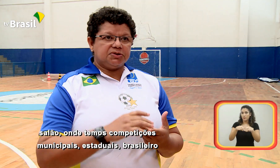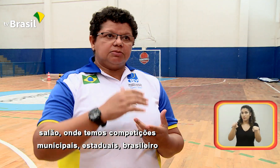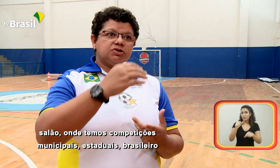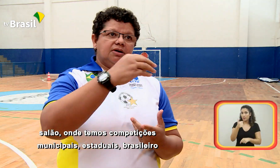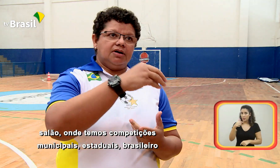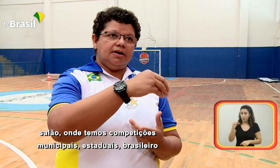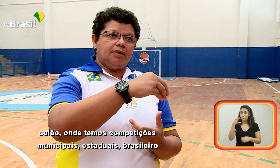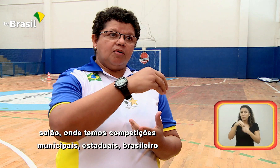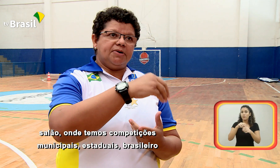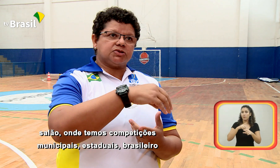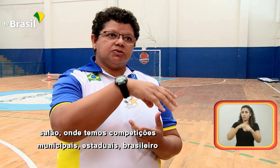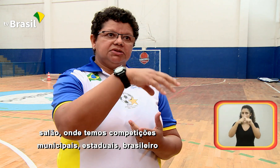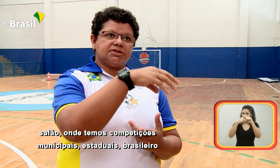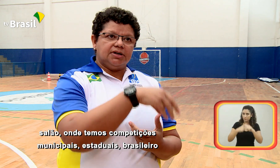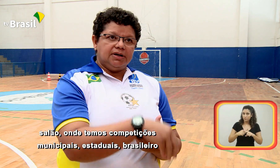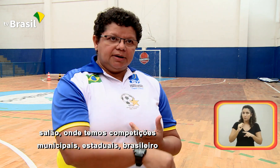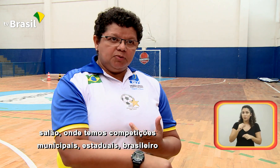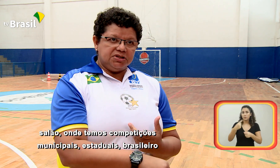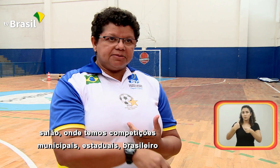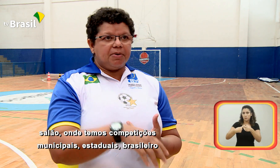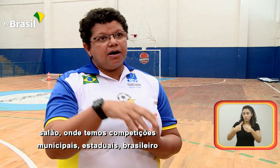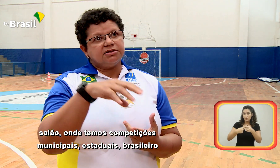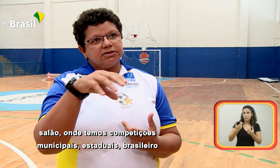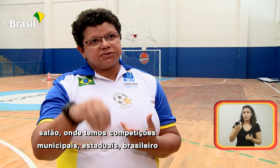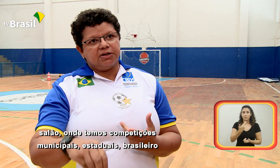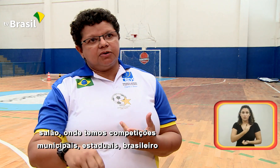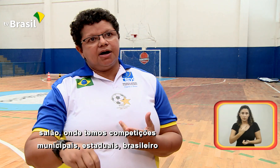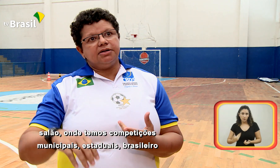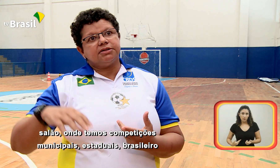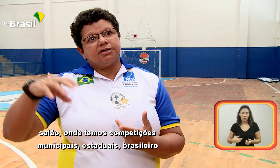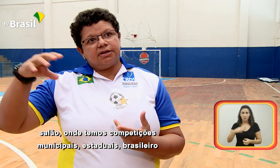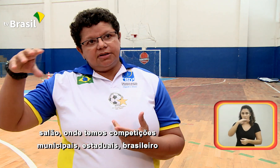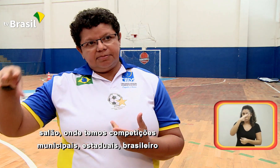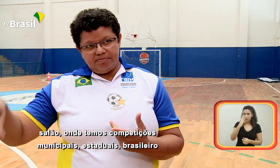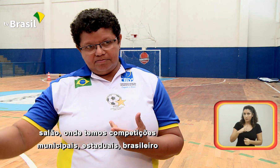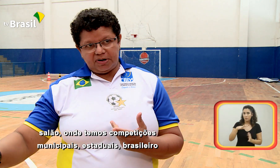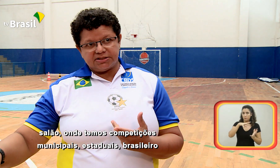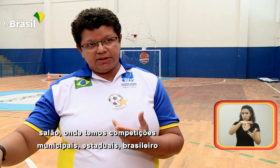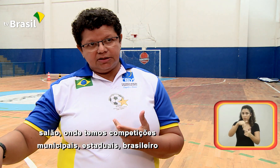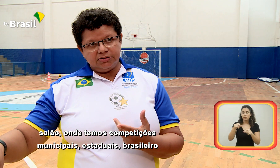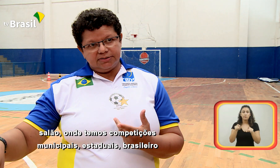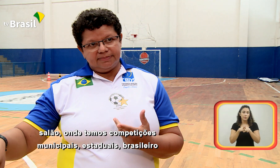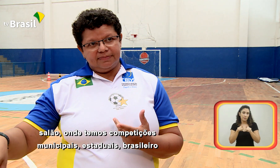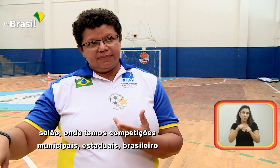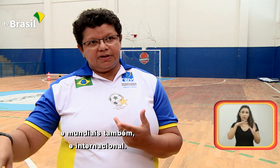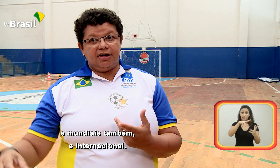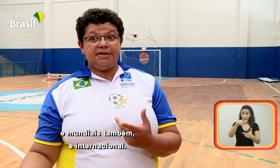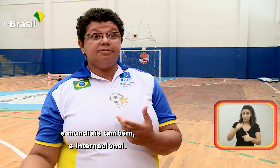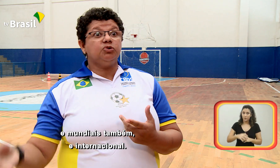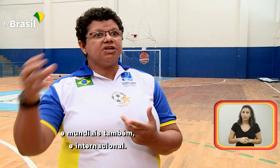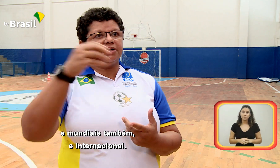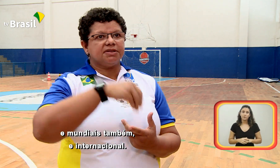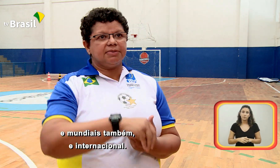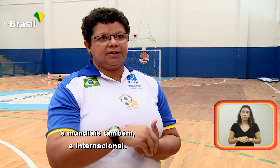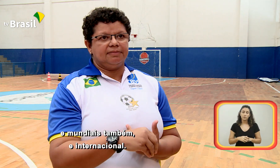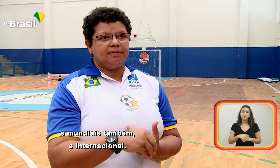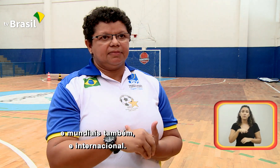temos competições municipais, estaduais e brasileiros, e mundiais também, né,